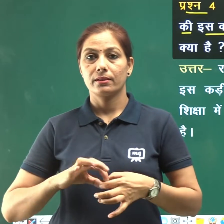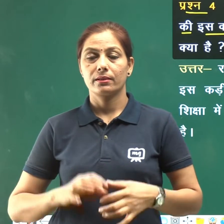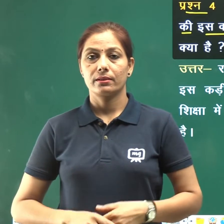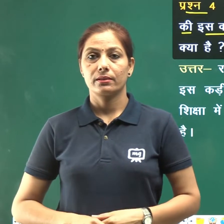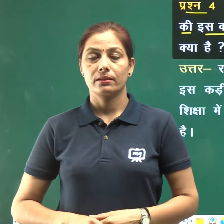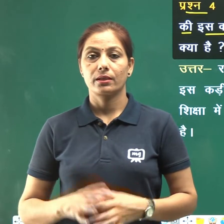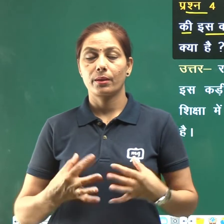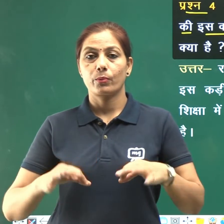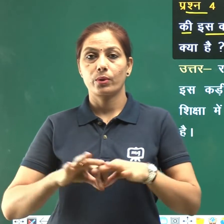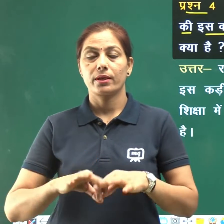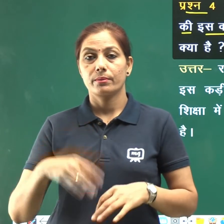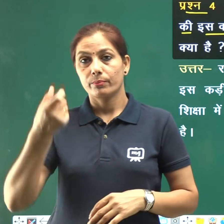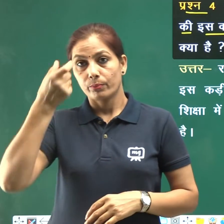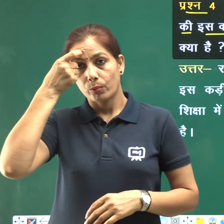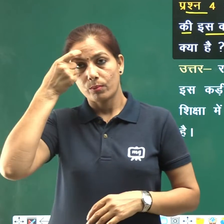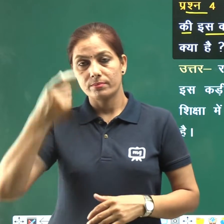मुख्य समस्या